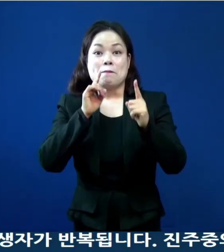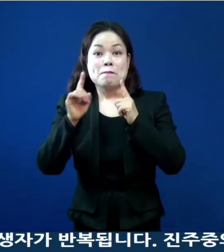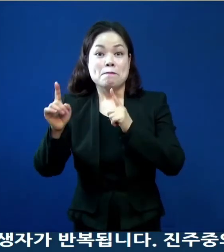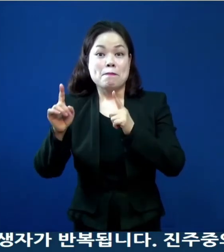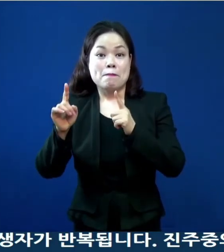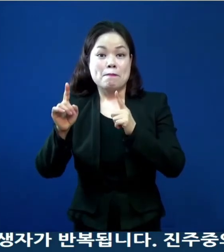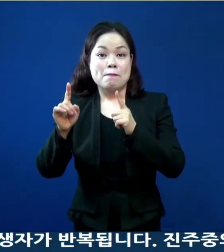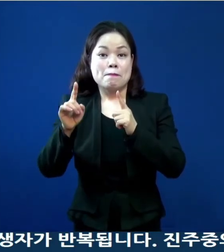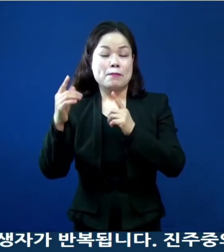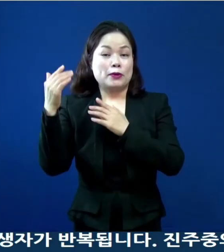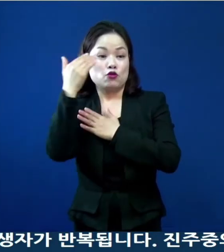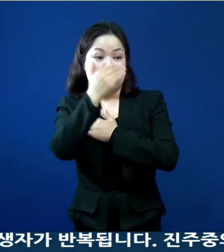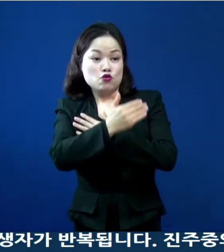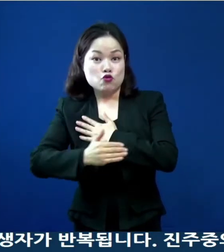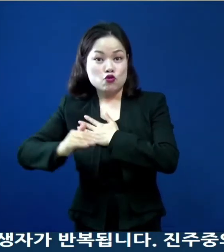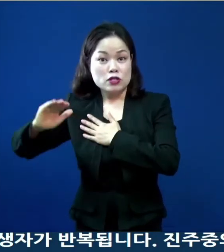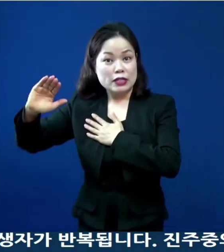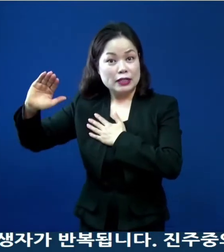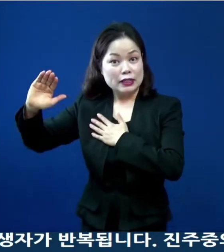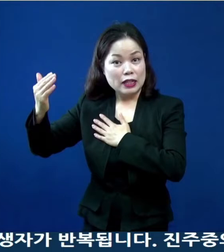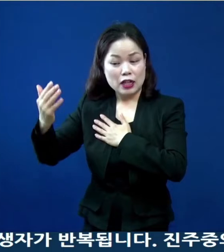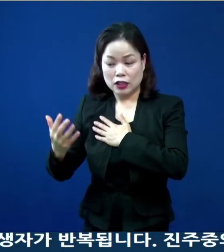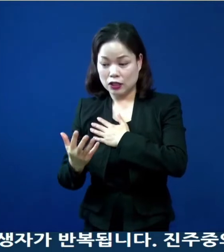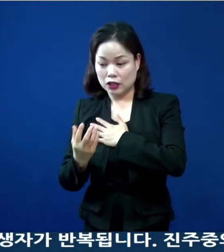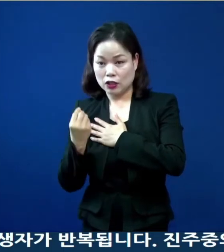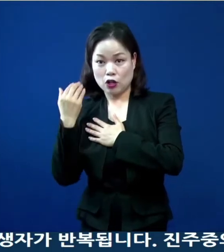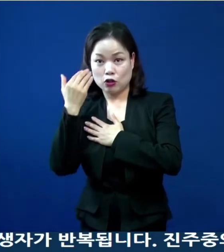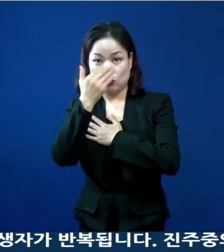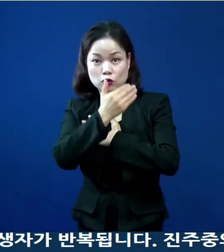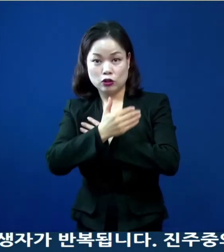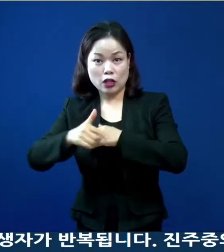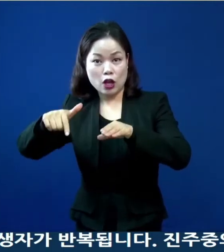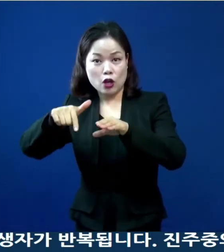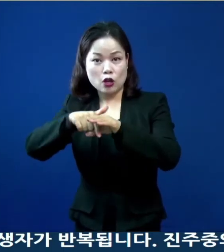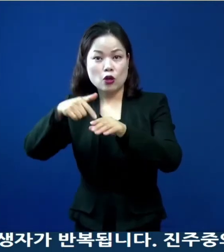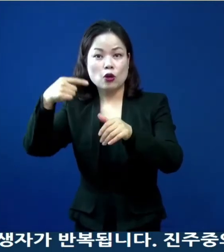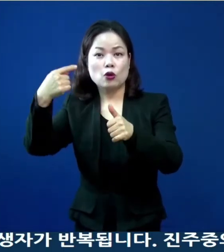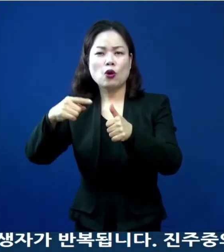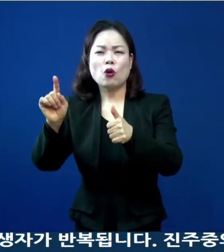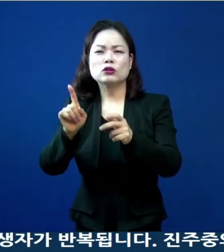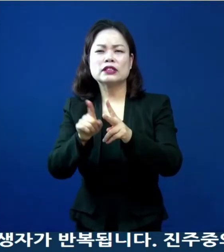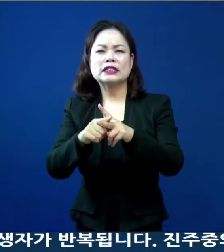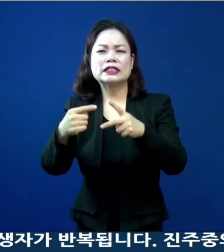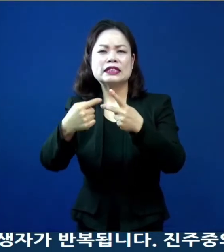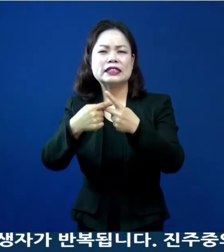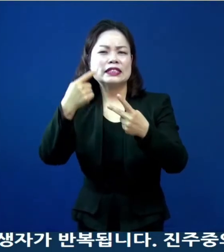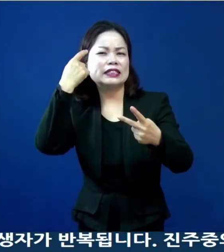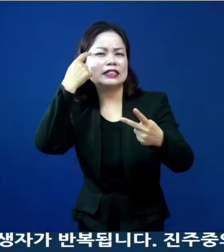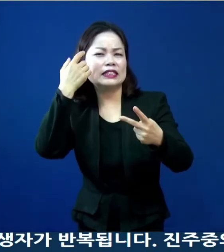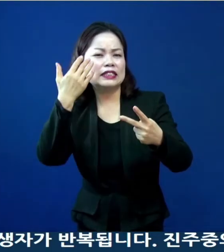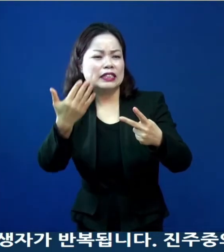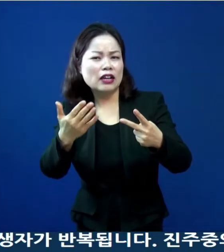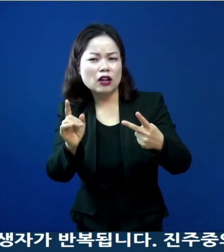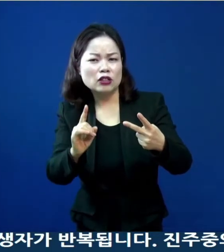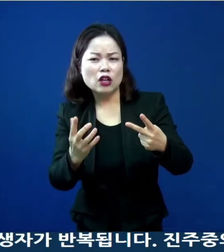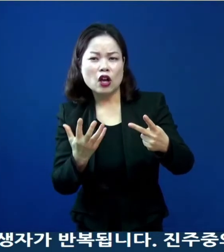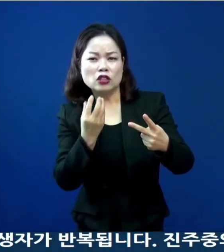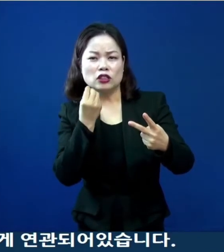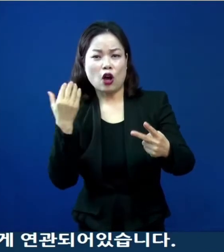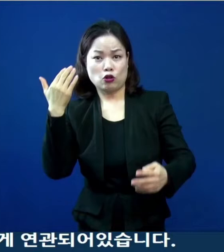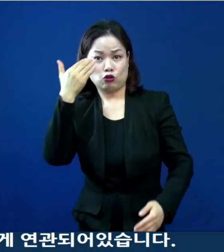말씀이 육신이 되어 성육신의 교리이죠. 이 성육신을 우리는 어떻게 이해할 것인가? 성육신을 이해하기 위해서 먼저